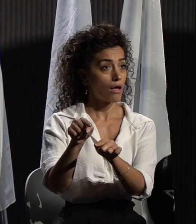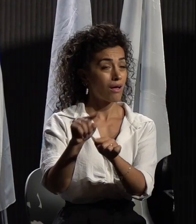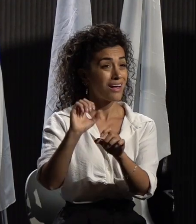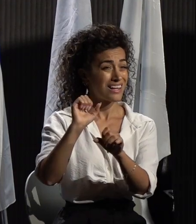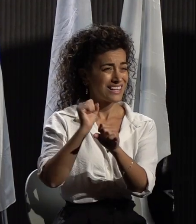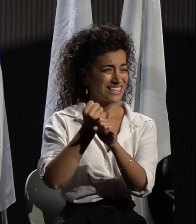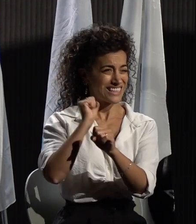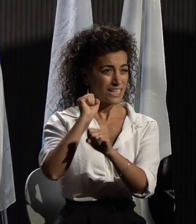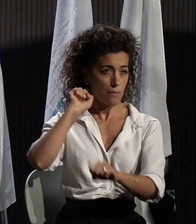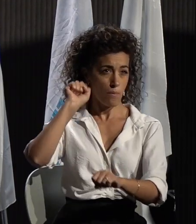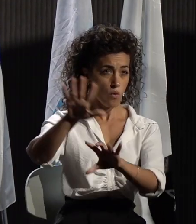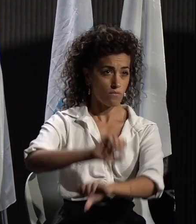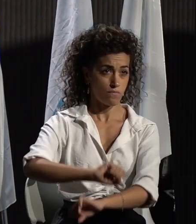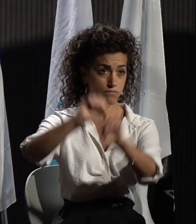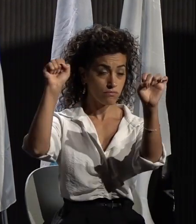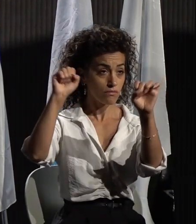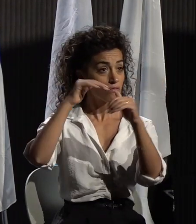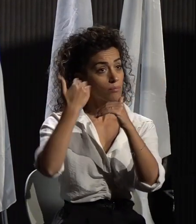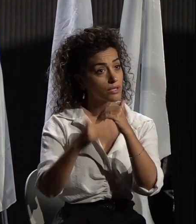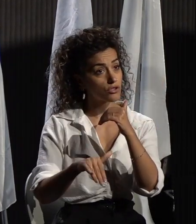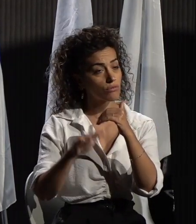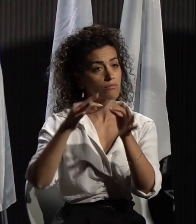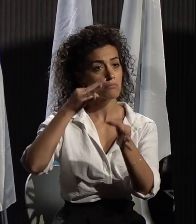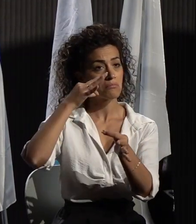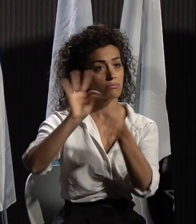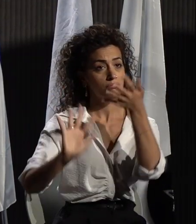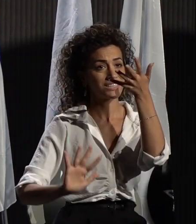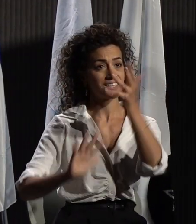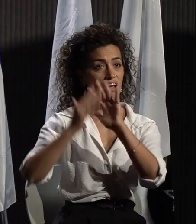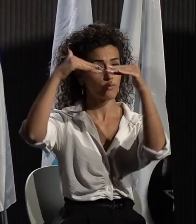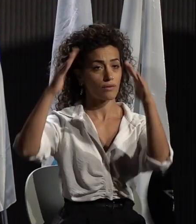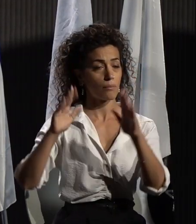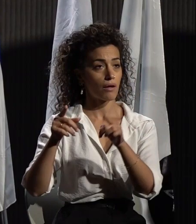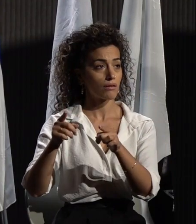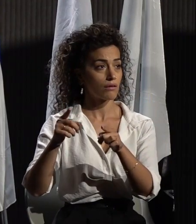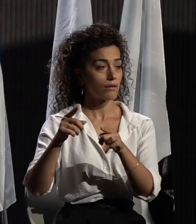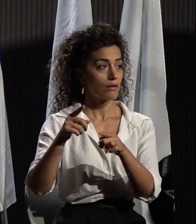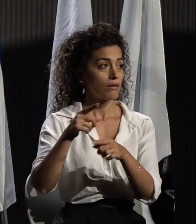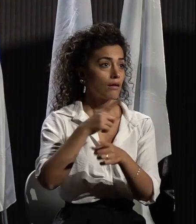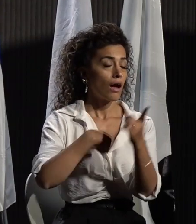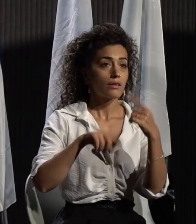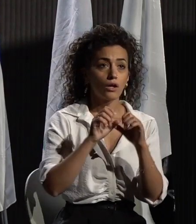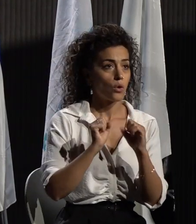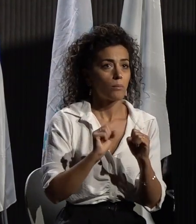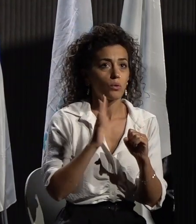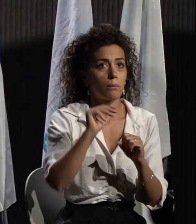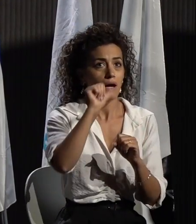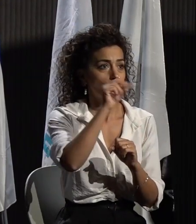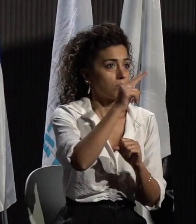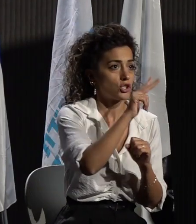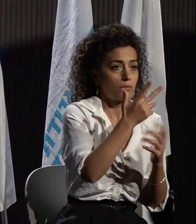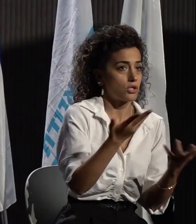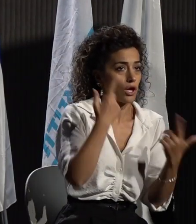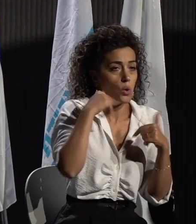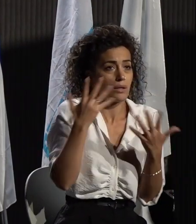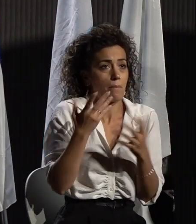זרקו רימון ליתר תוקף, ולסיום העלו באש, אנחנו לא בטוחים באיזה סדר.